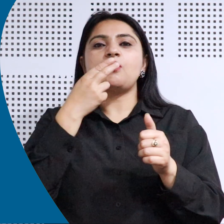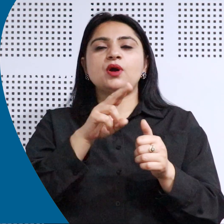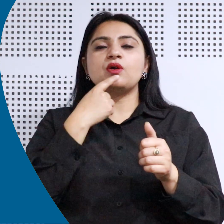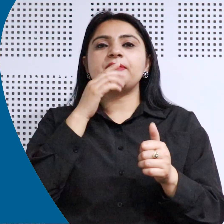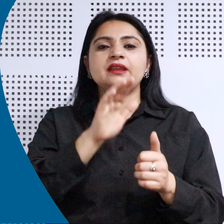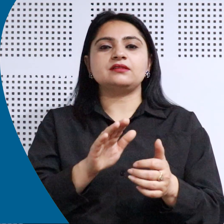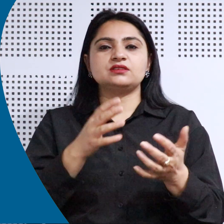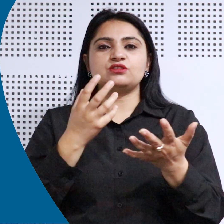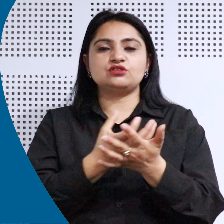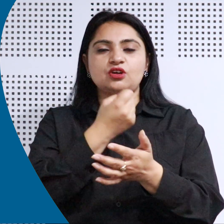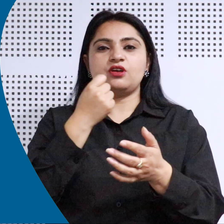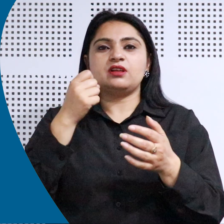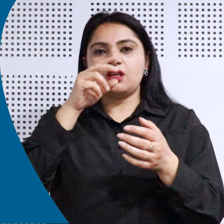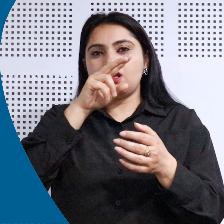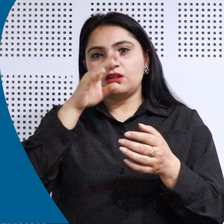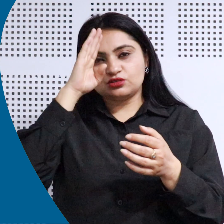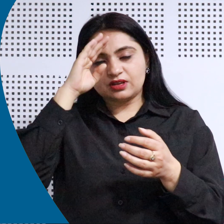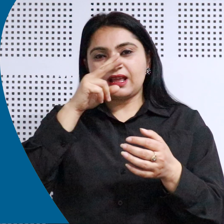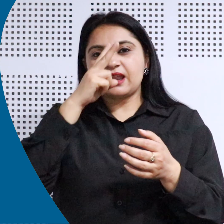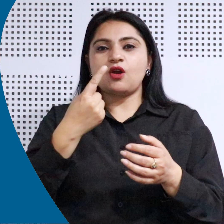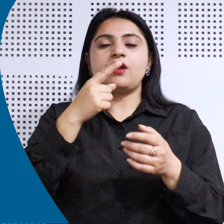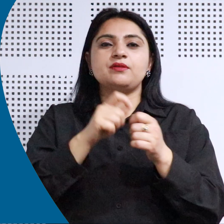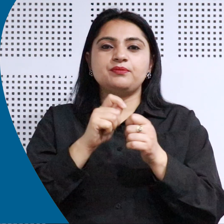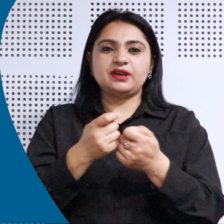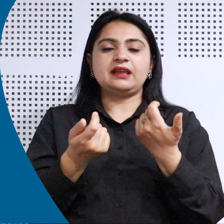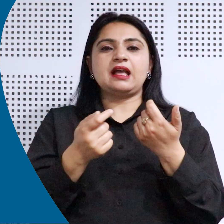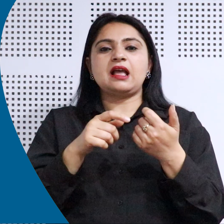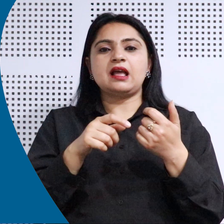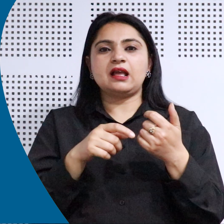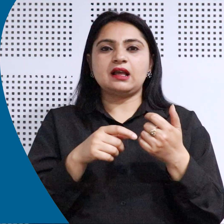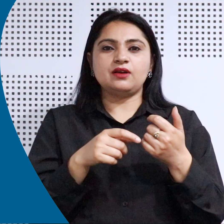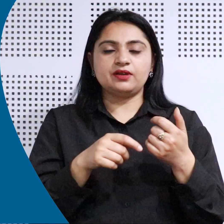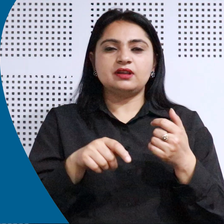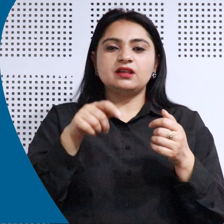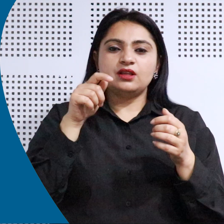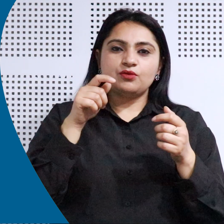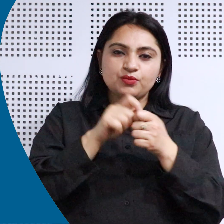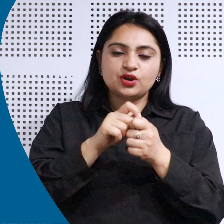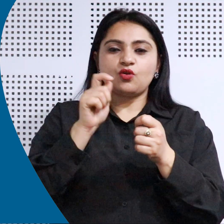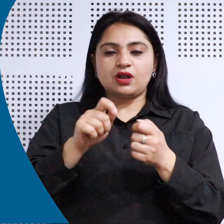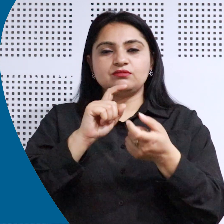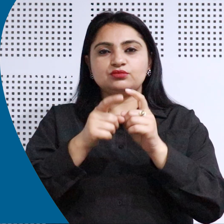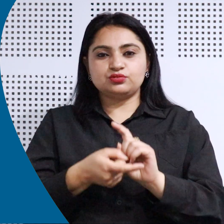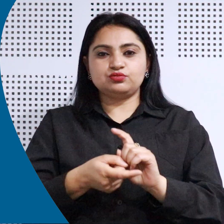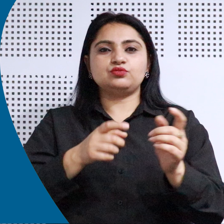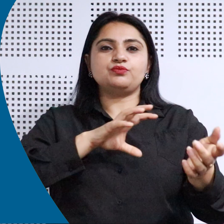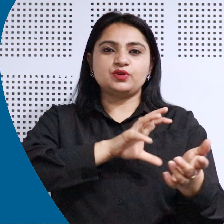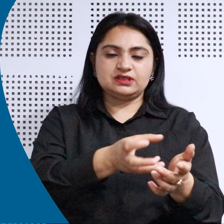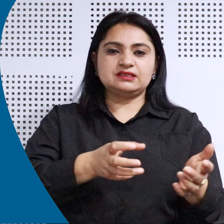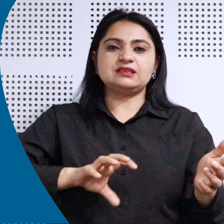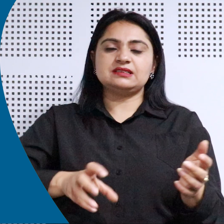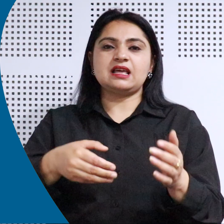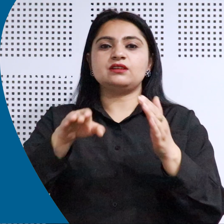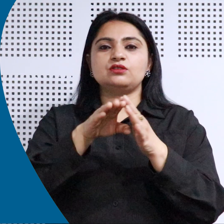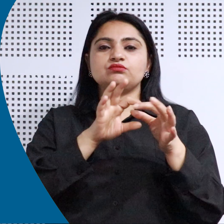गर्दछन्। संघीय निजामती ऐन बनिसकेका कानून संशोधन, प्रदेश र स्थानीय सरकारसँगको समन्वयका लागि